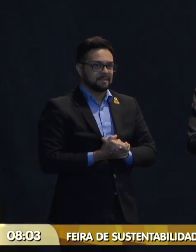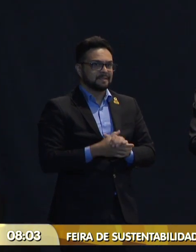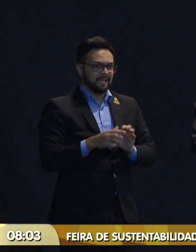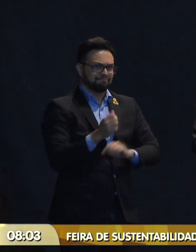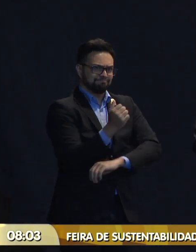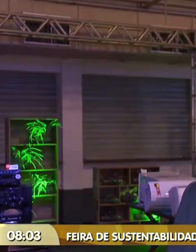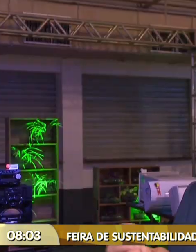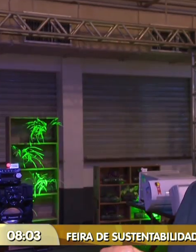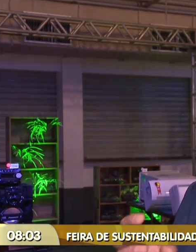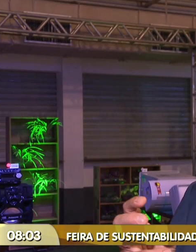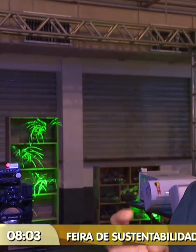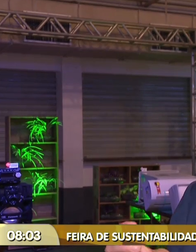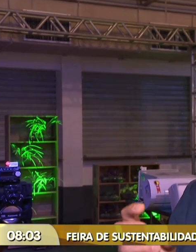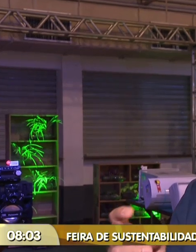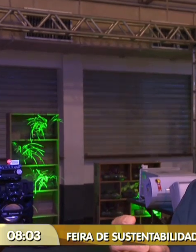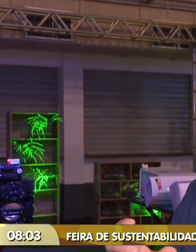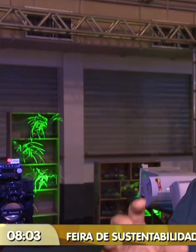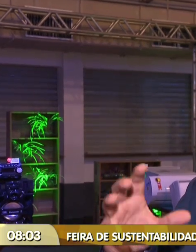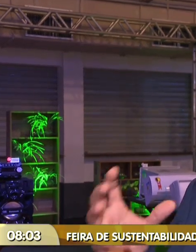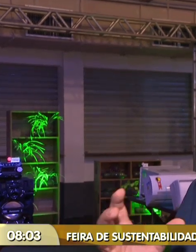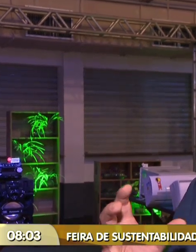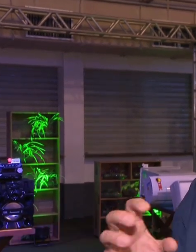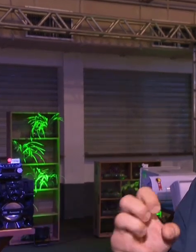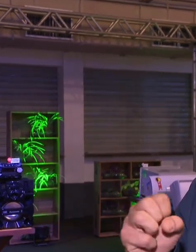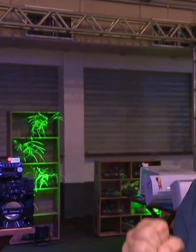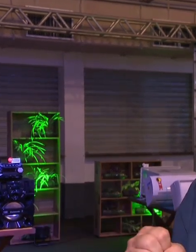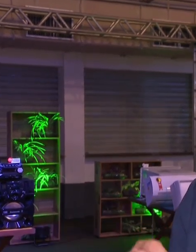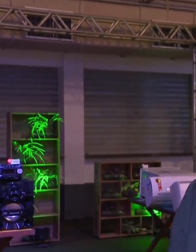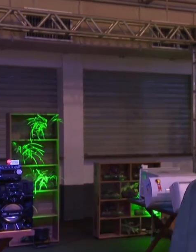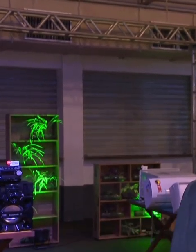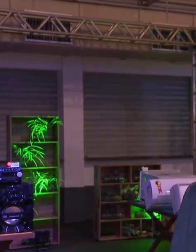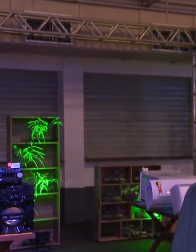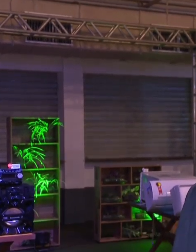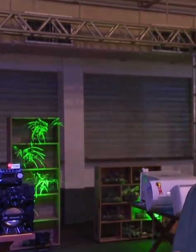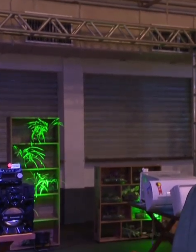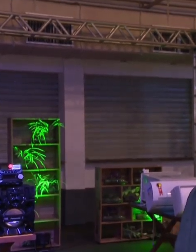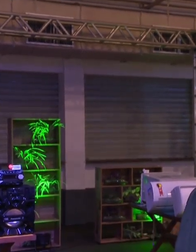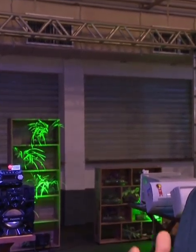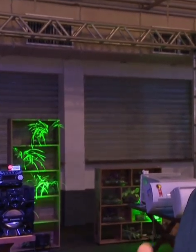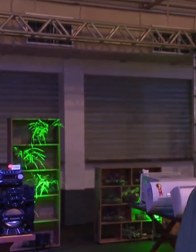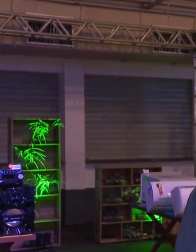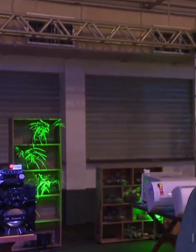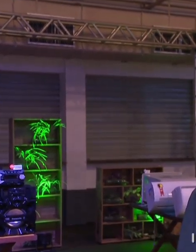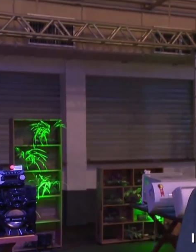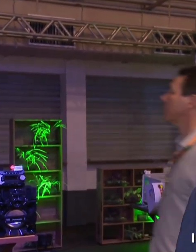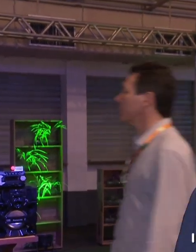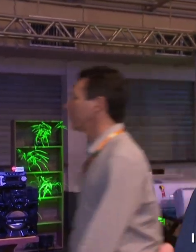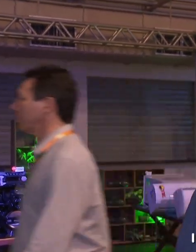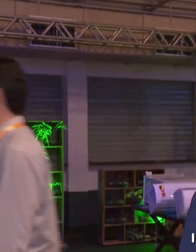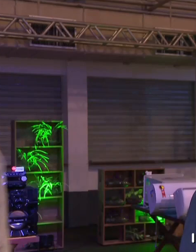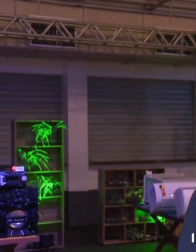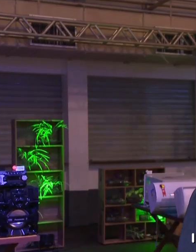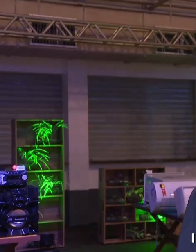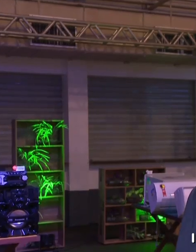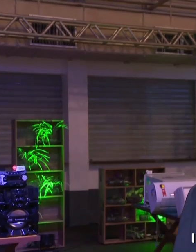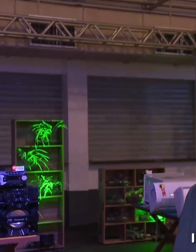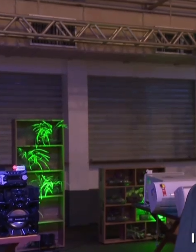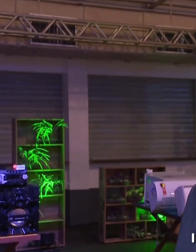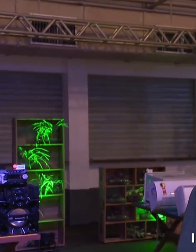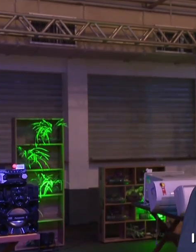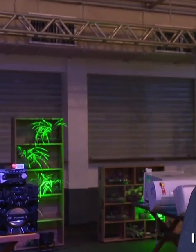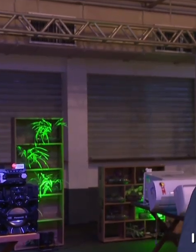investimento sofreu uma eco piatã se uniram e fizeram esse evento é quando a gente se une à força aumenta e ficou muito bacana